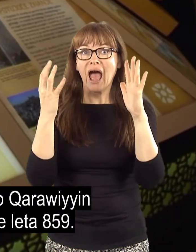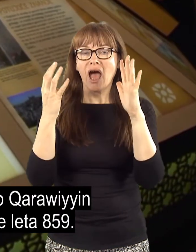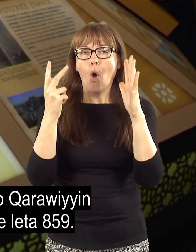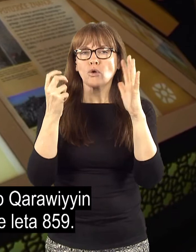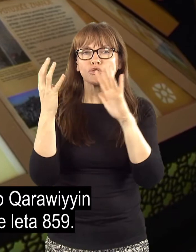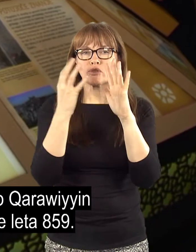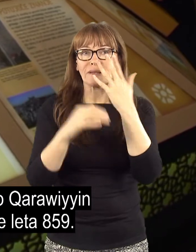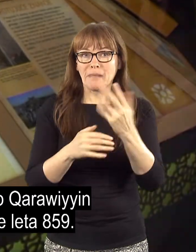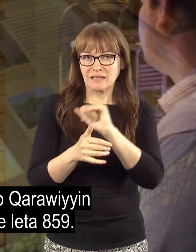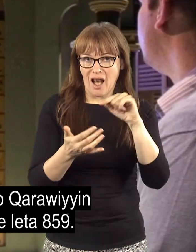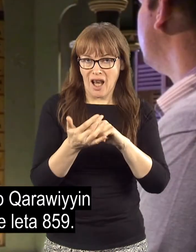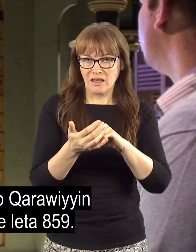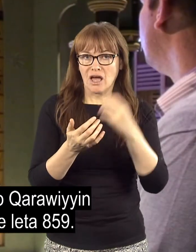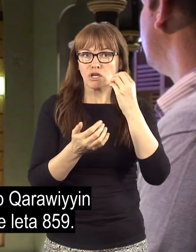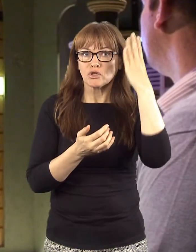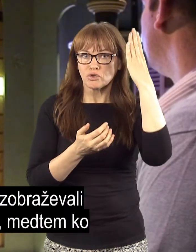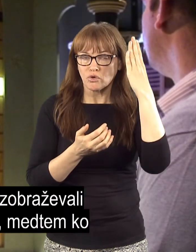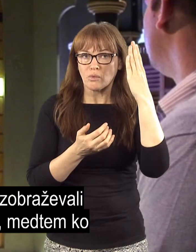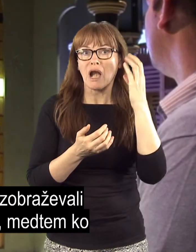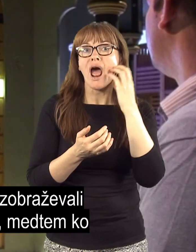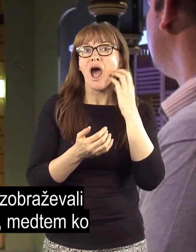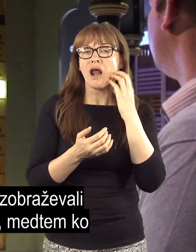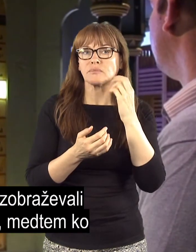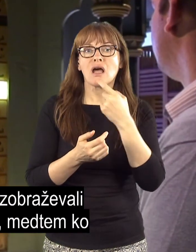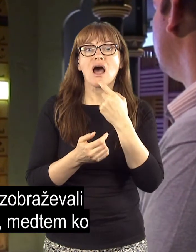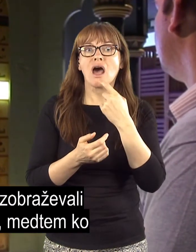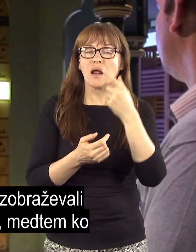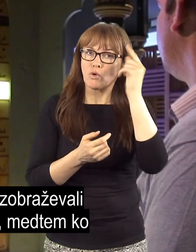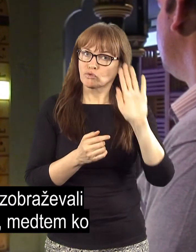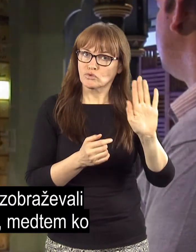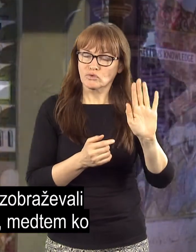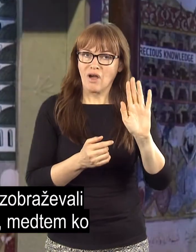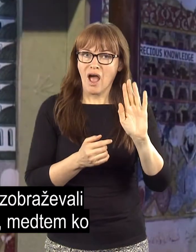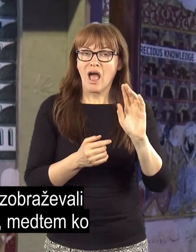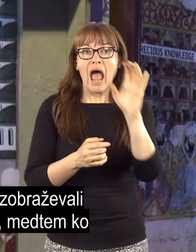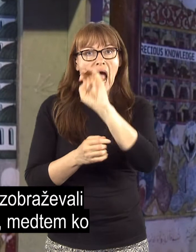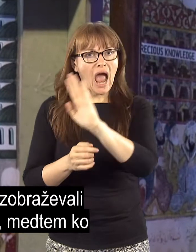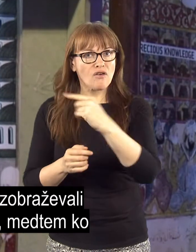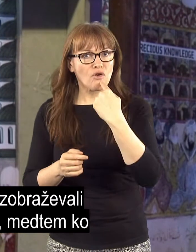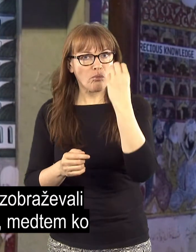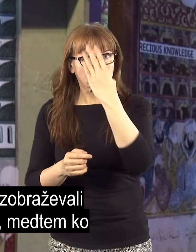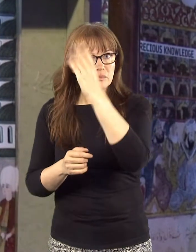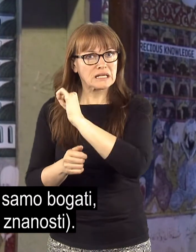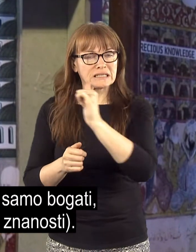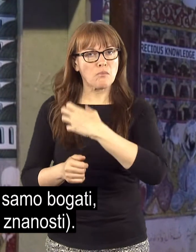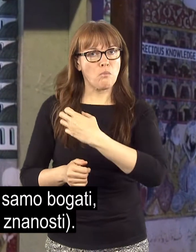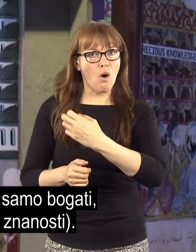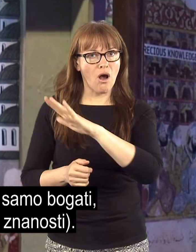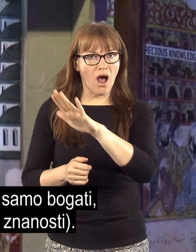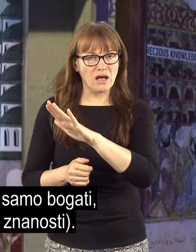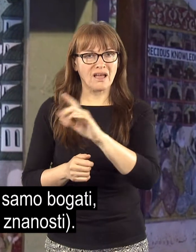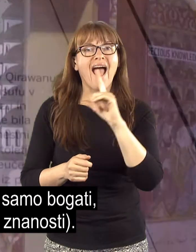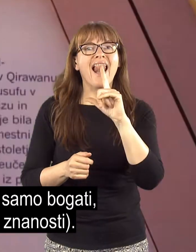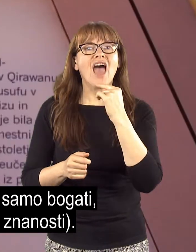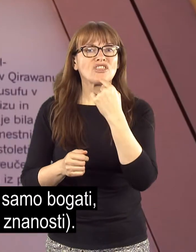859. Izobraževali so se recimo v arabskem svetu v arabščini, jezik ljudstva, medtem ko v Evropi so se izobraževali samo bogati, seveda